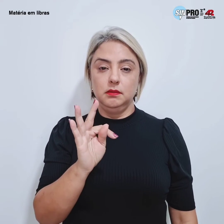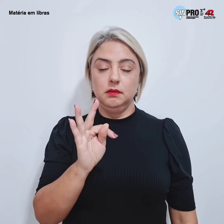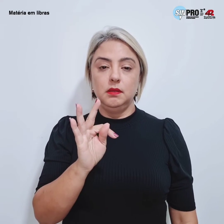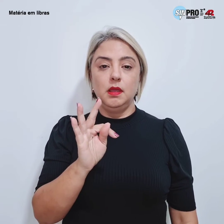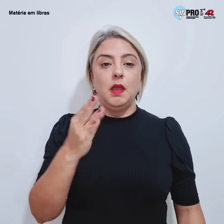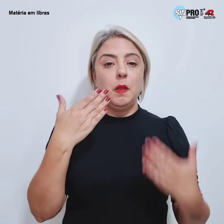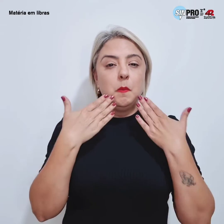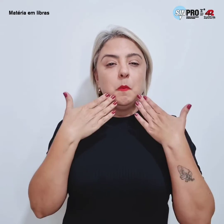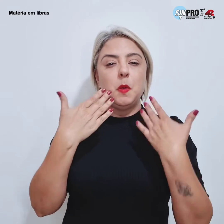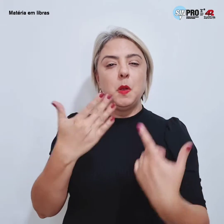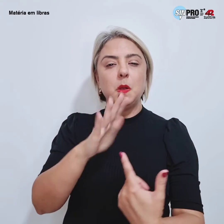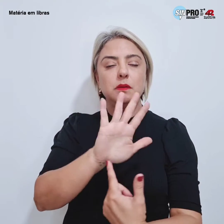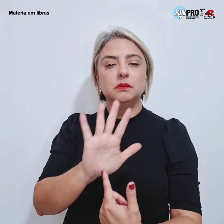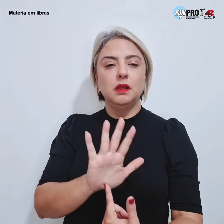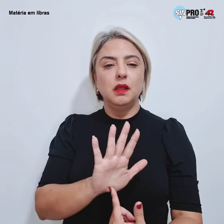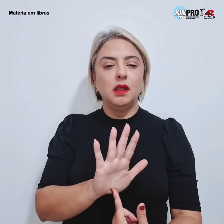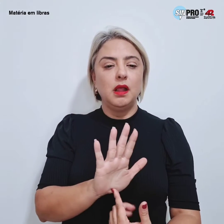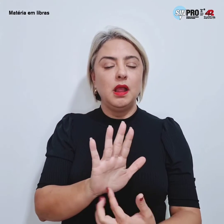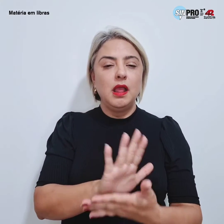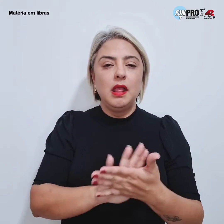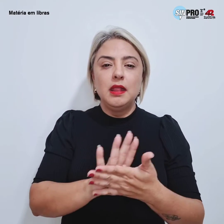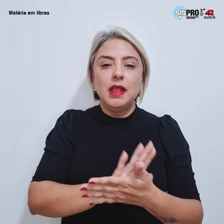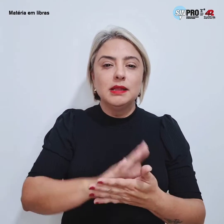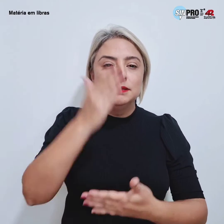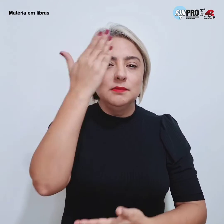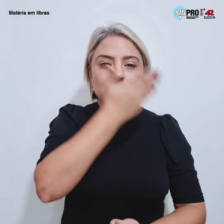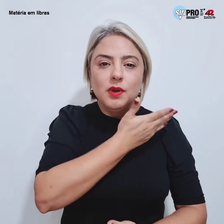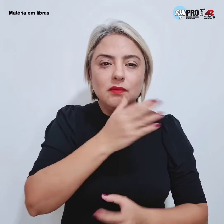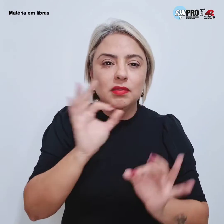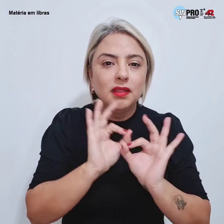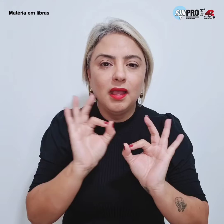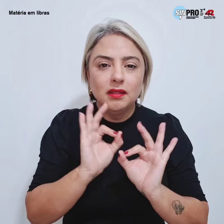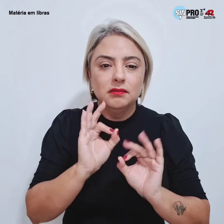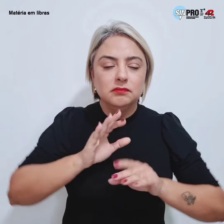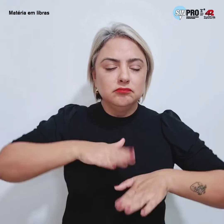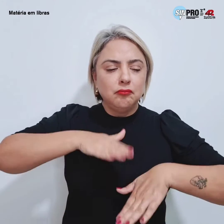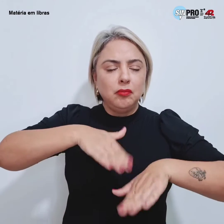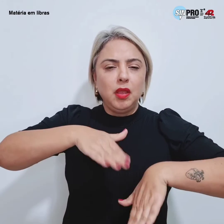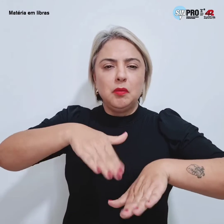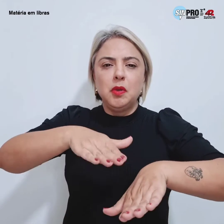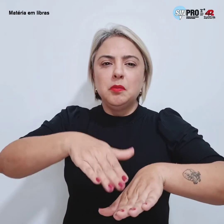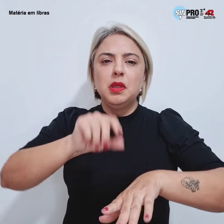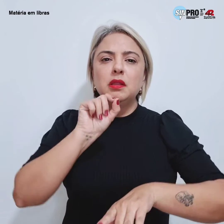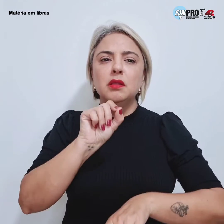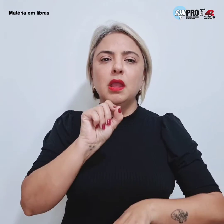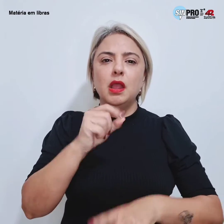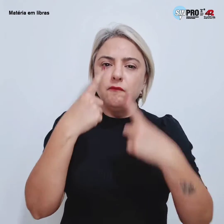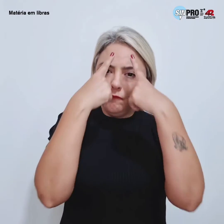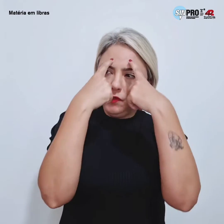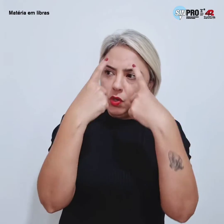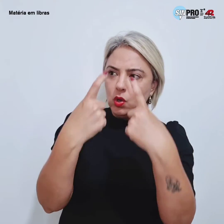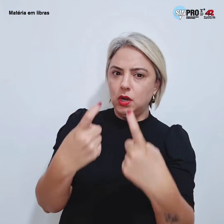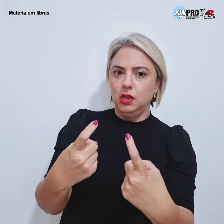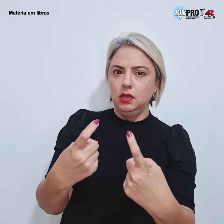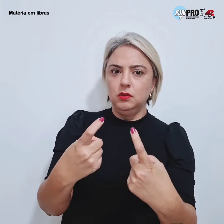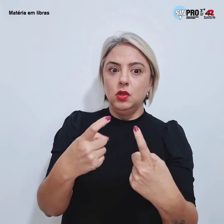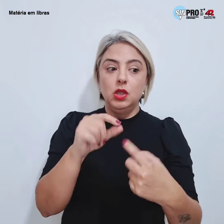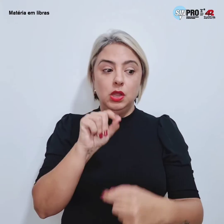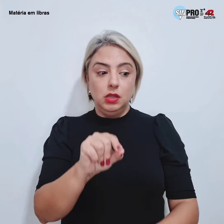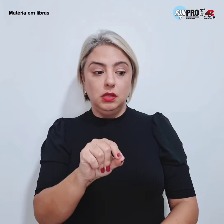mostraram que, sem nenhuma comprovação, o movimento é tratado como violento e suas